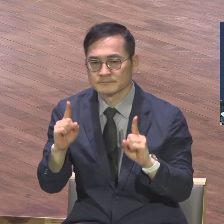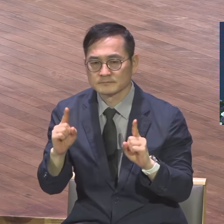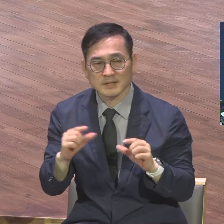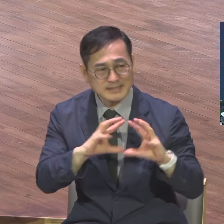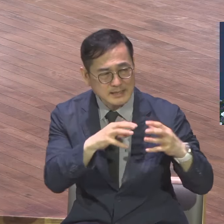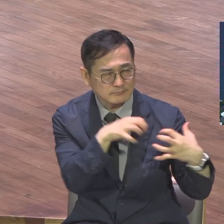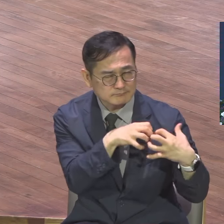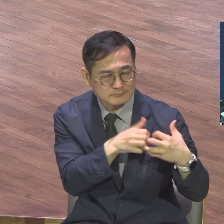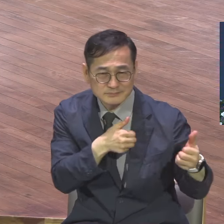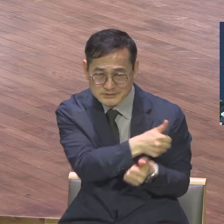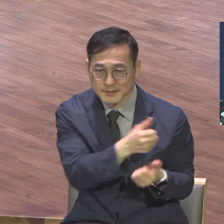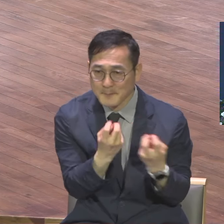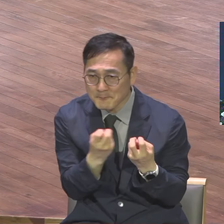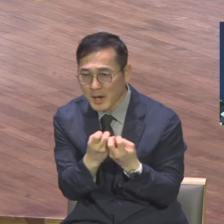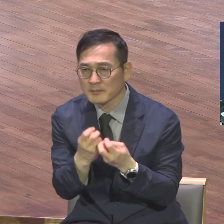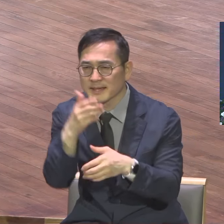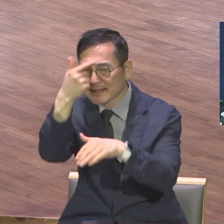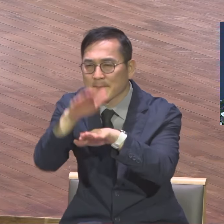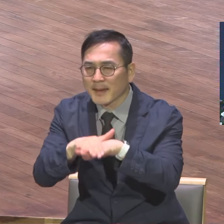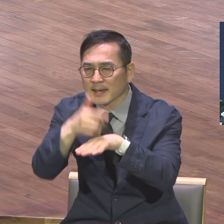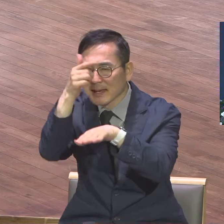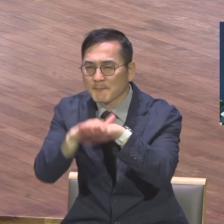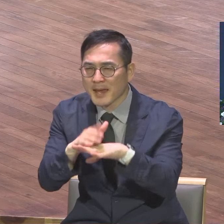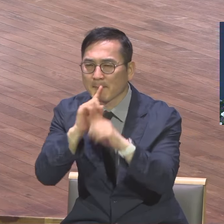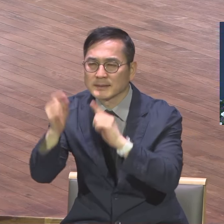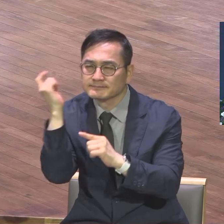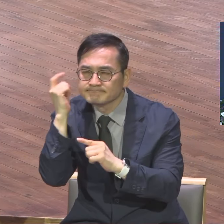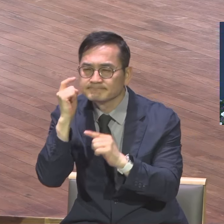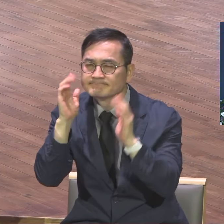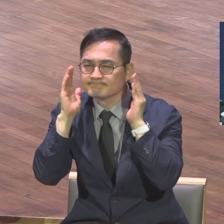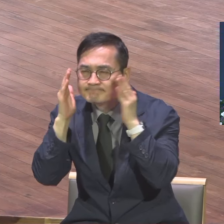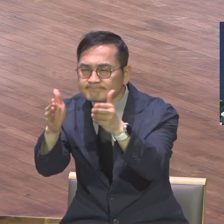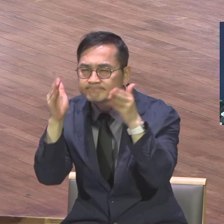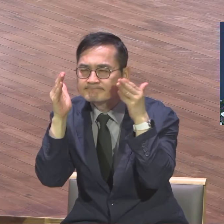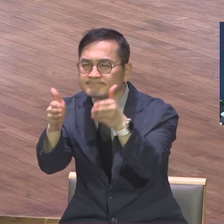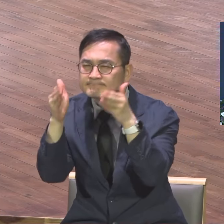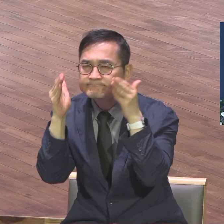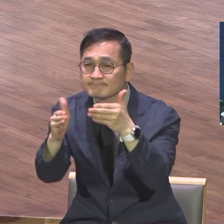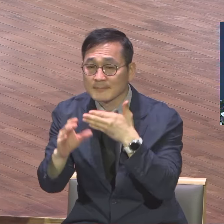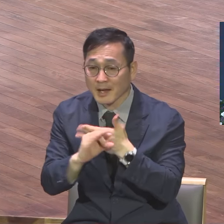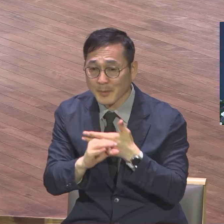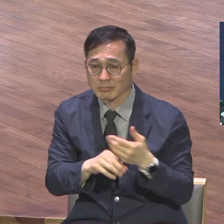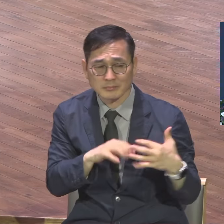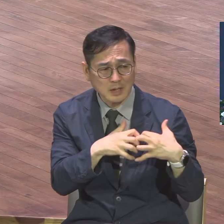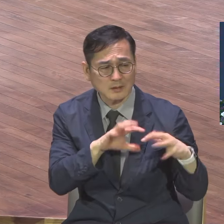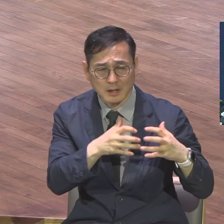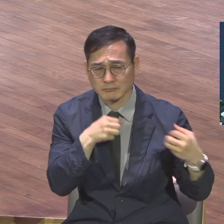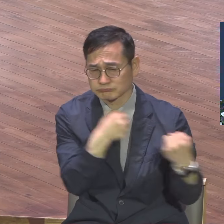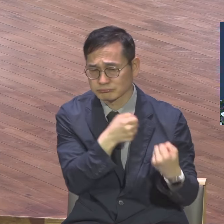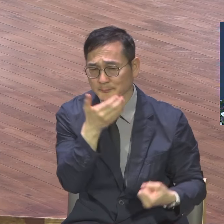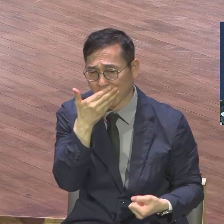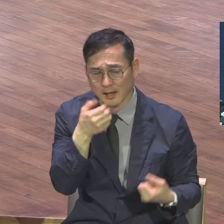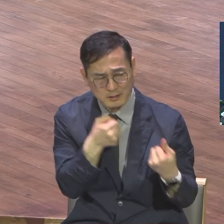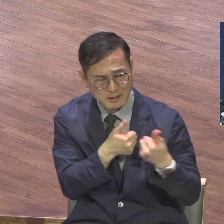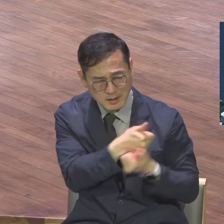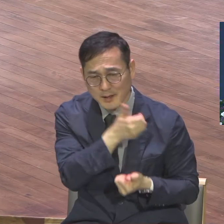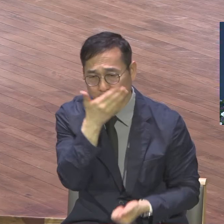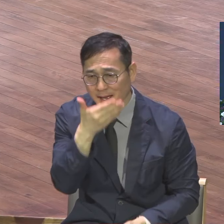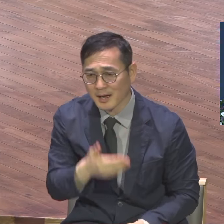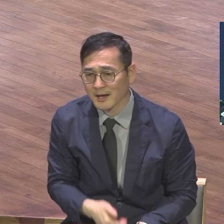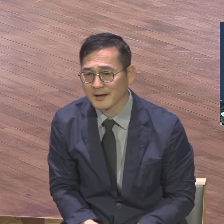승리하는 오늘 말씀을 듣는 모든 분들 일평생 온전한 예배자로 서시기를 바라고